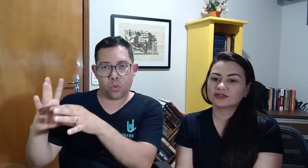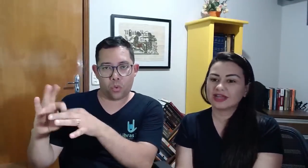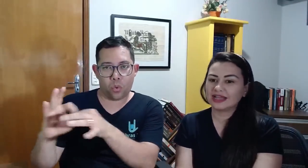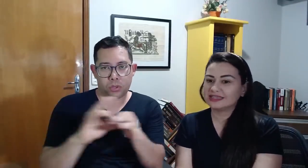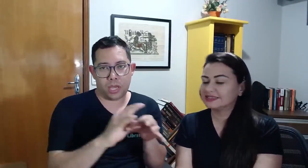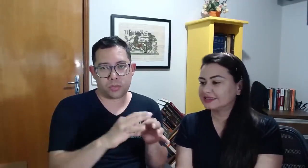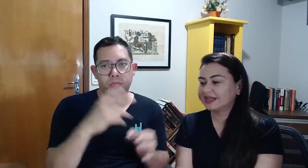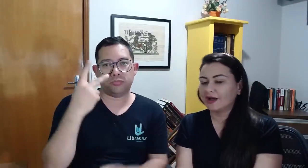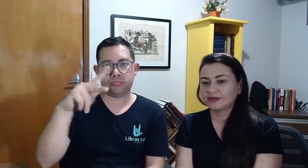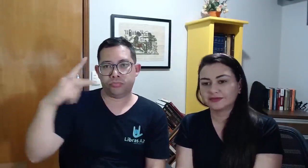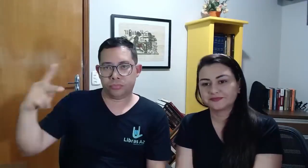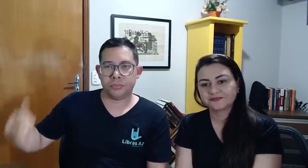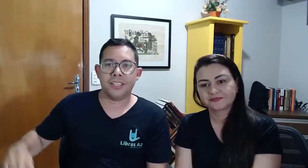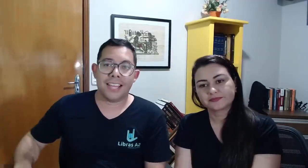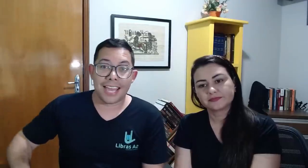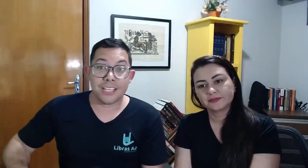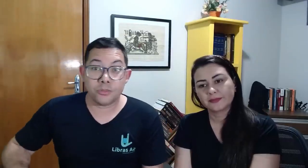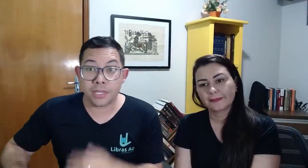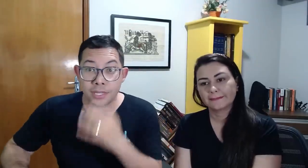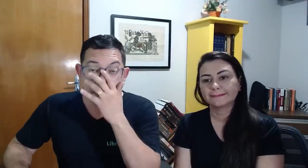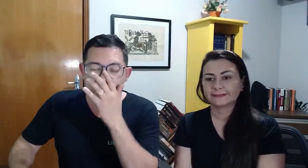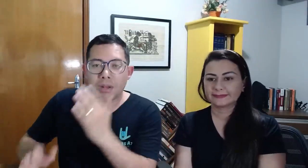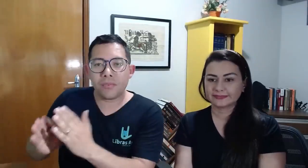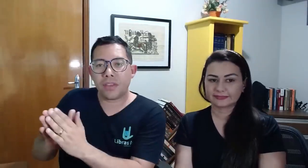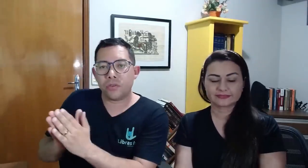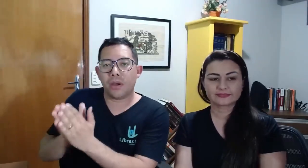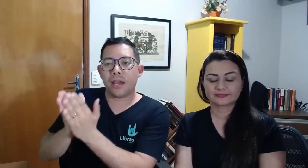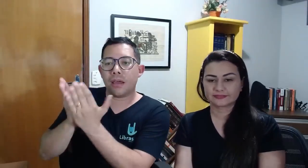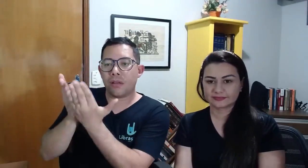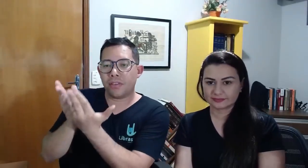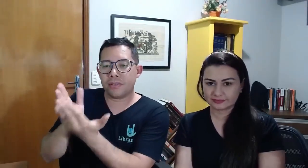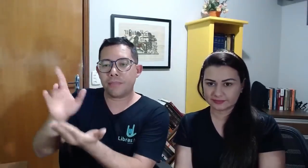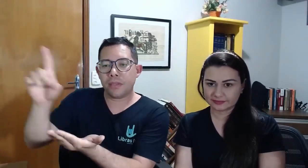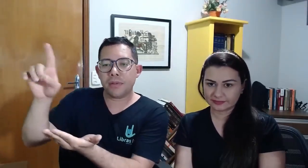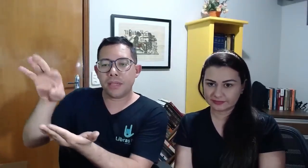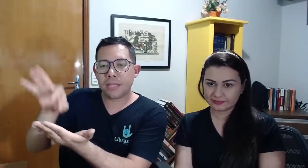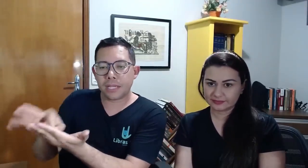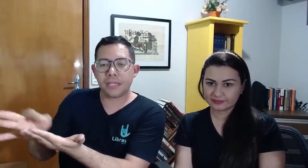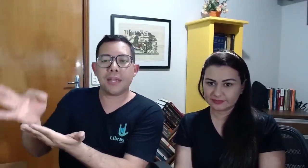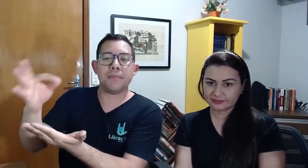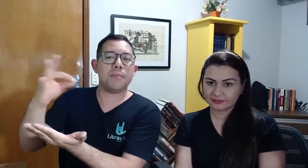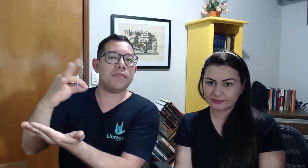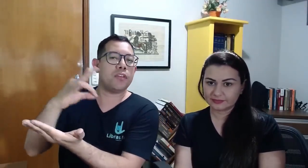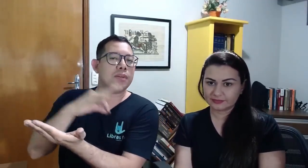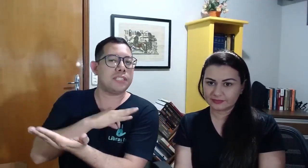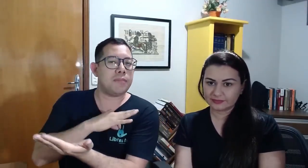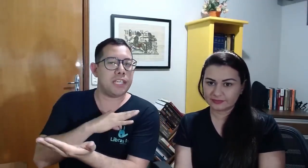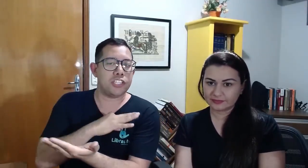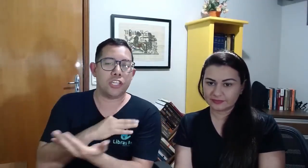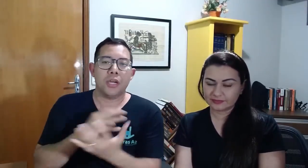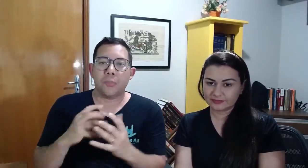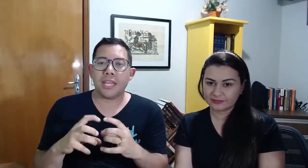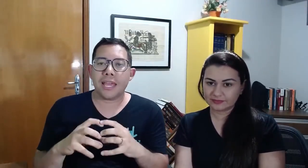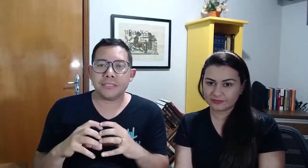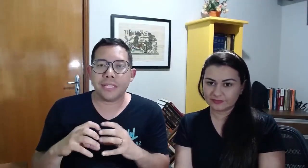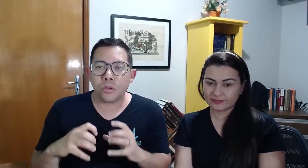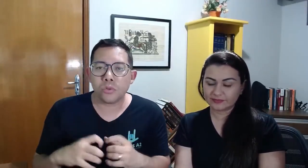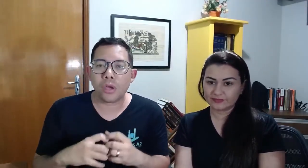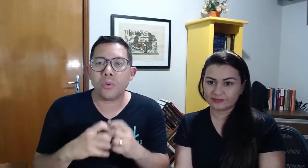usar esse sinal, né? É isso aí. Então ela fez, olha, ela fez a Bíblia e daqui da Bíblia veio uma semente. Porque essa é o